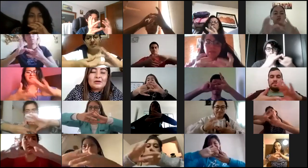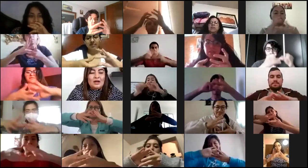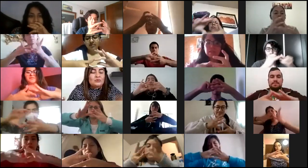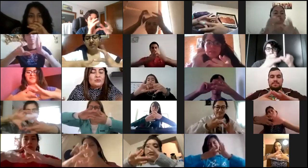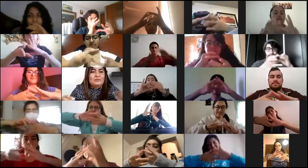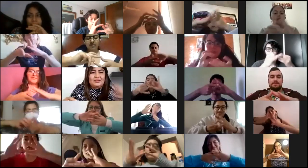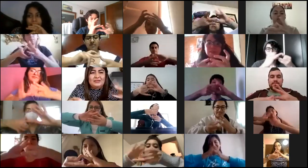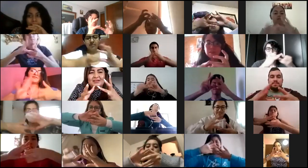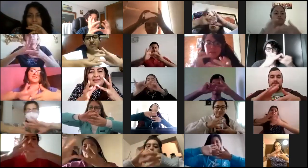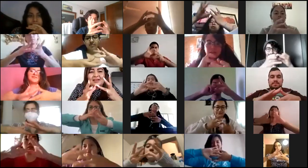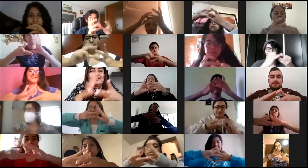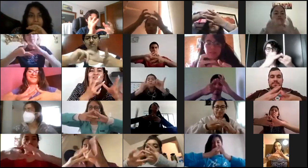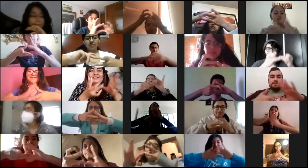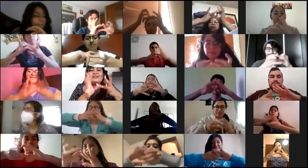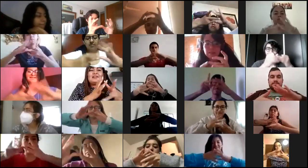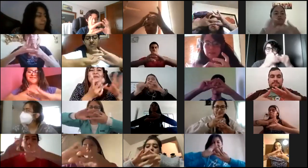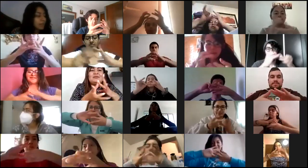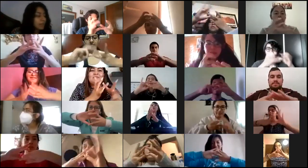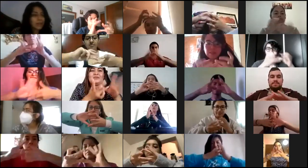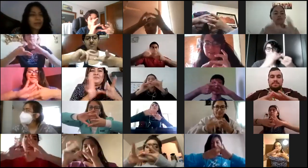¡Au! Me pegué. Rápido, rápido, rápido.